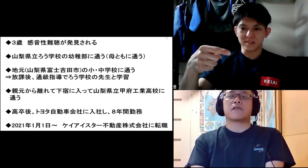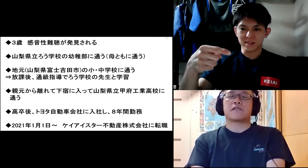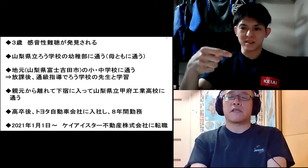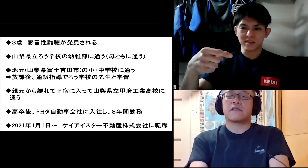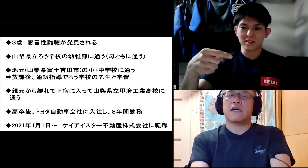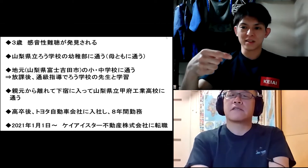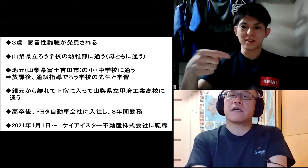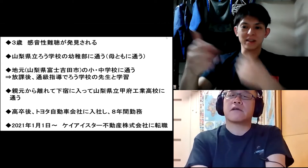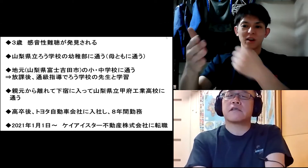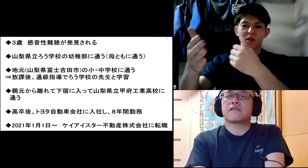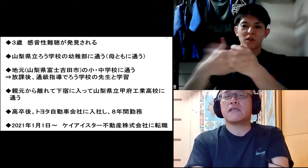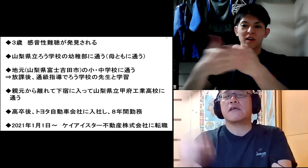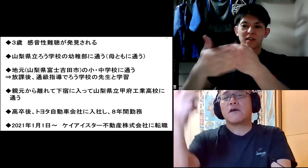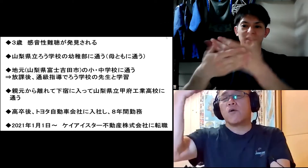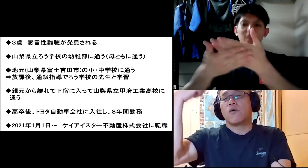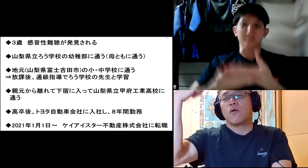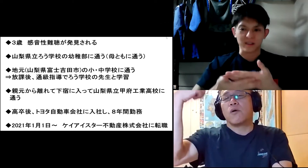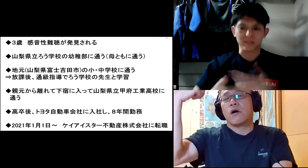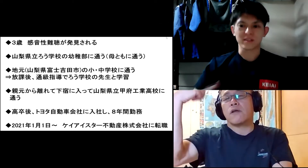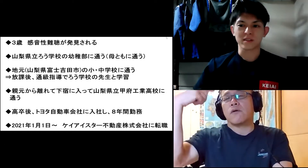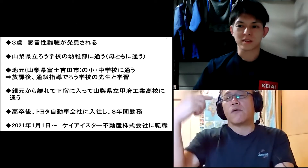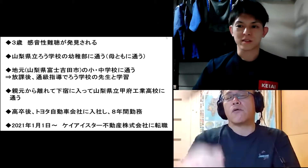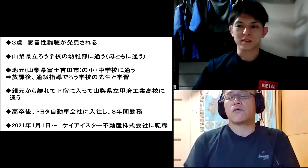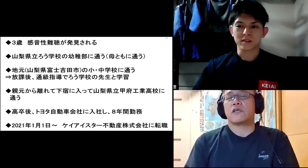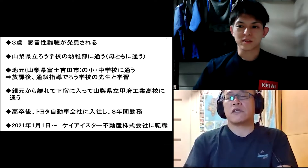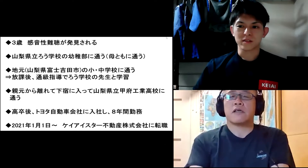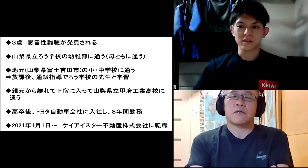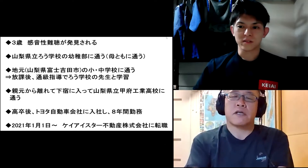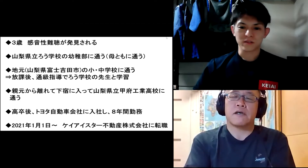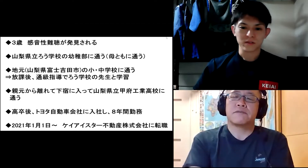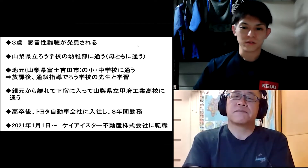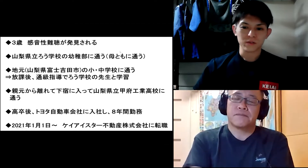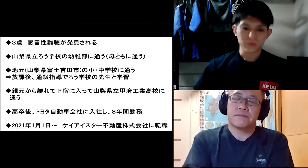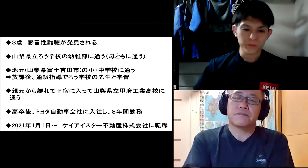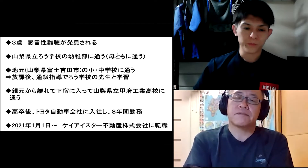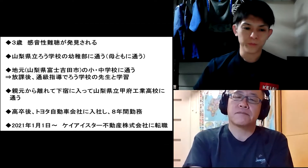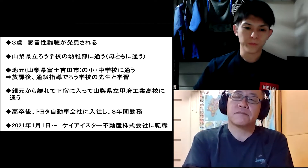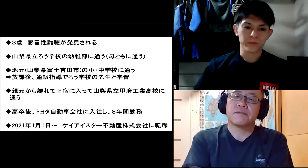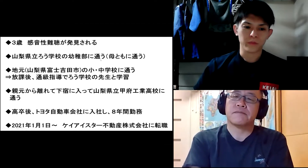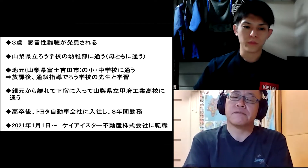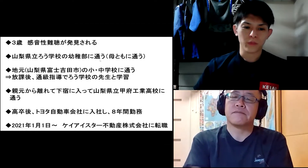ちかうら先生ですね。ちかうら先生に教えていただきました。